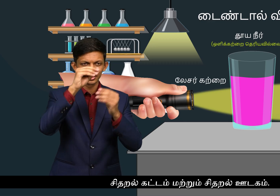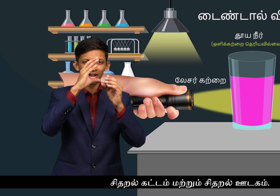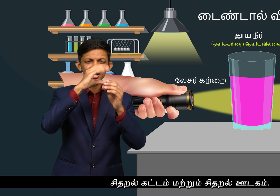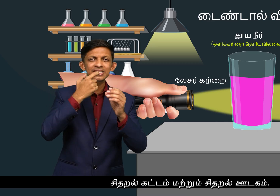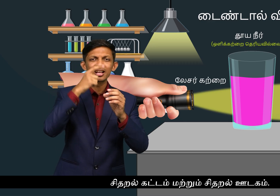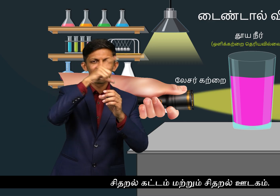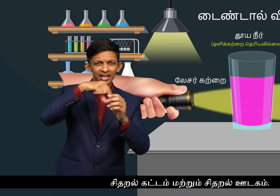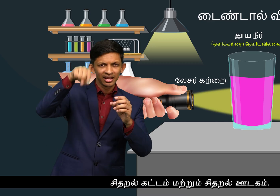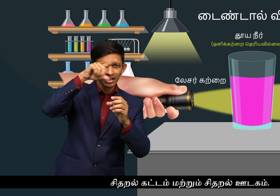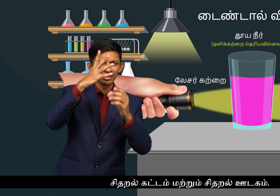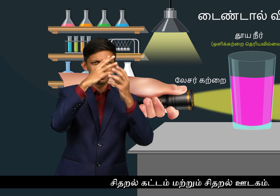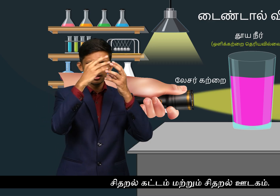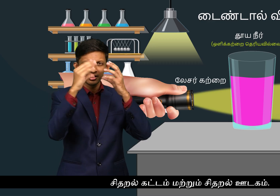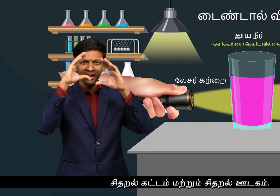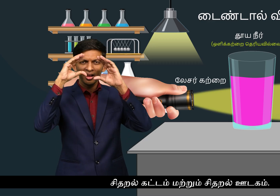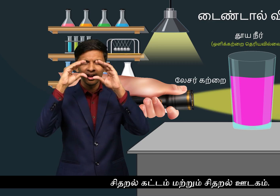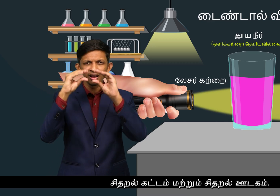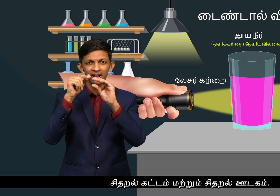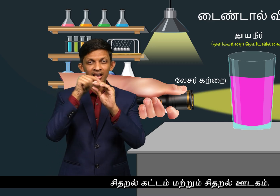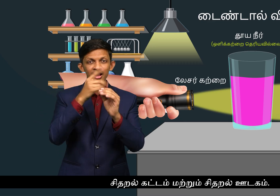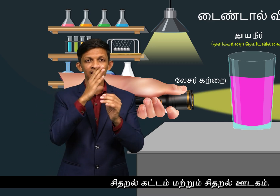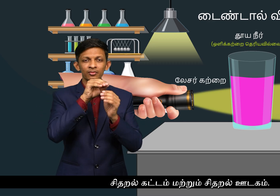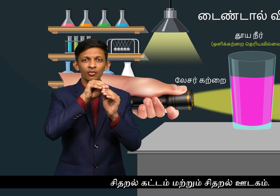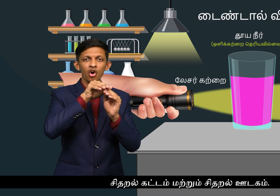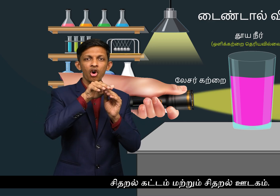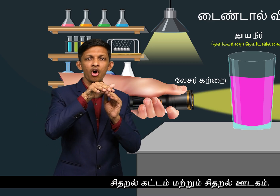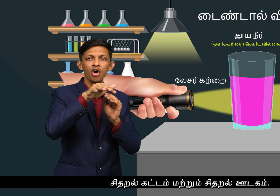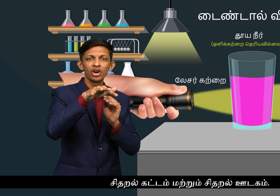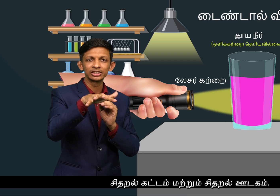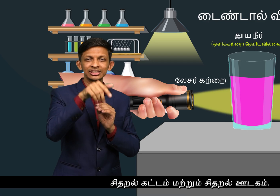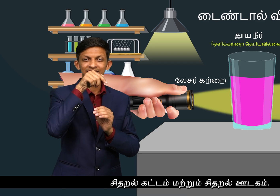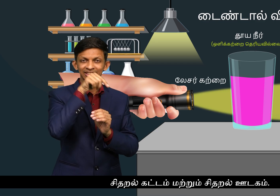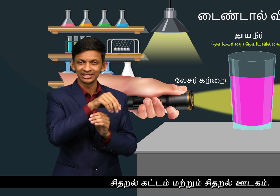சிதறல் கட்டம் மற்றும் சிதறல் ஊடகம்.